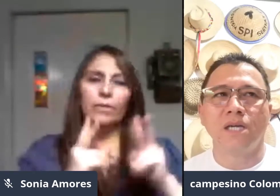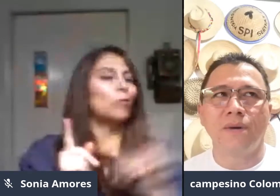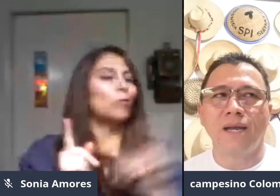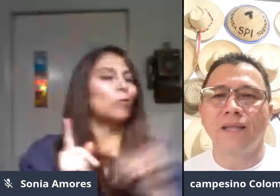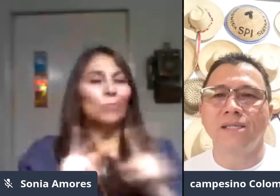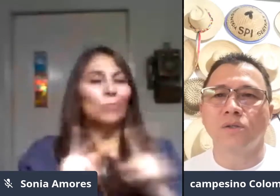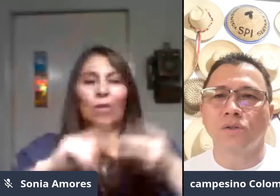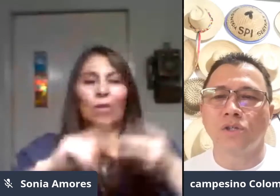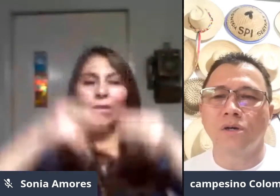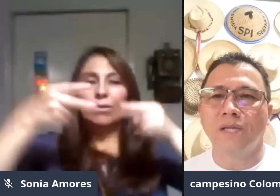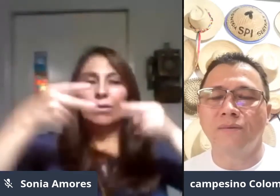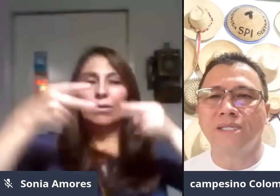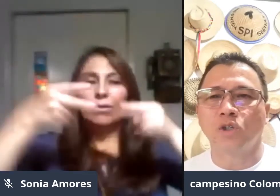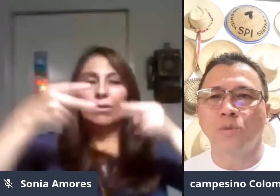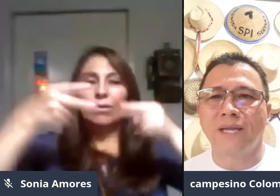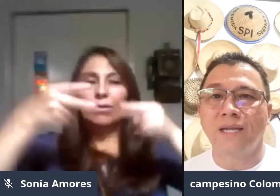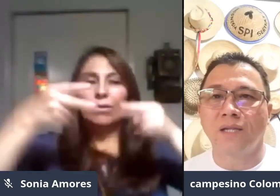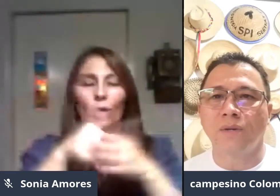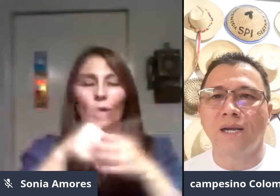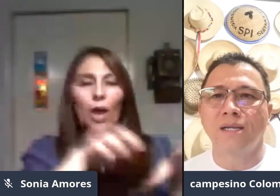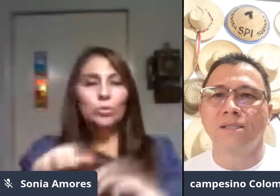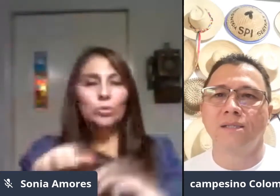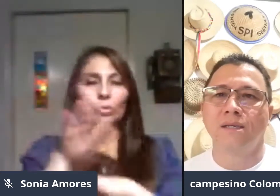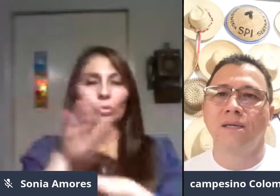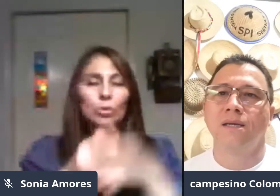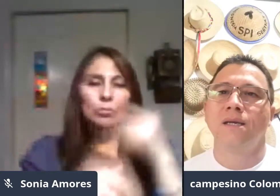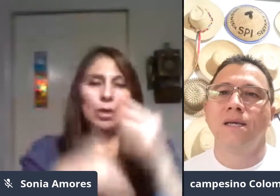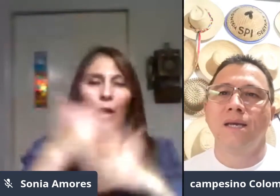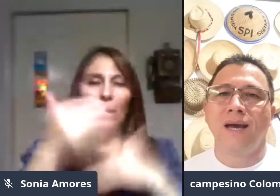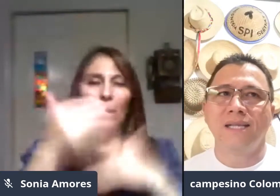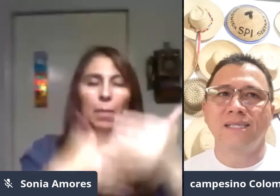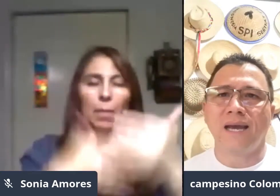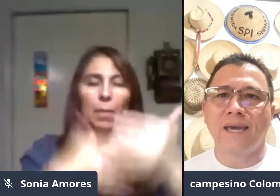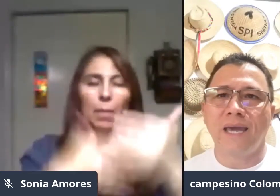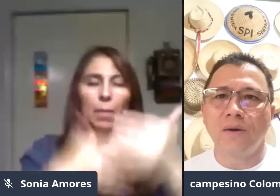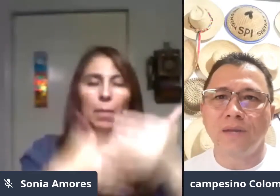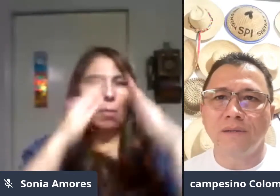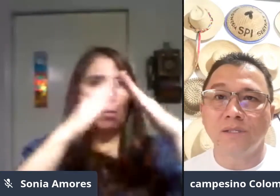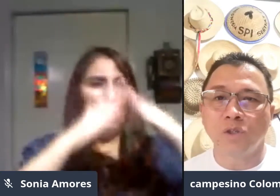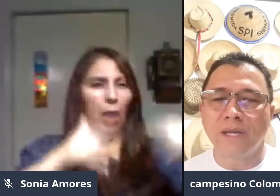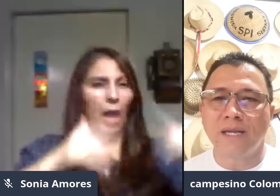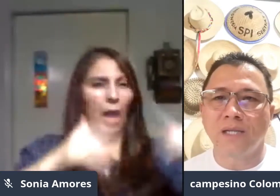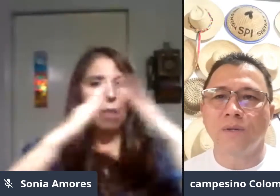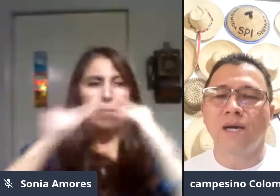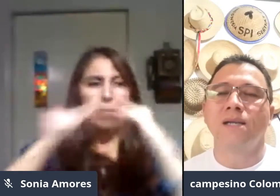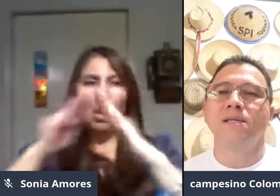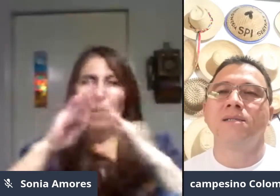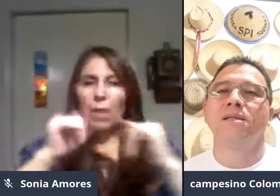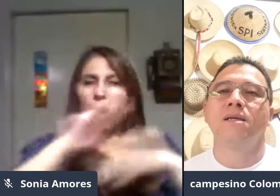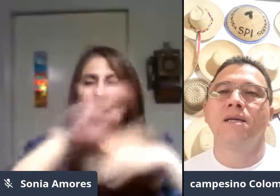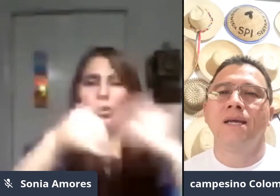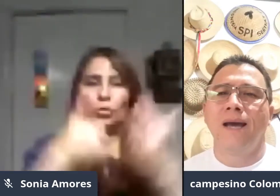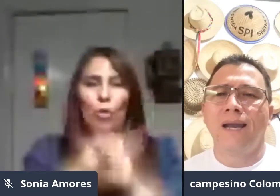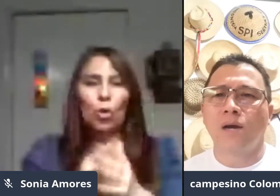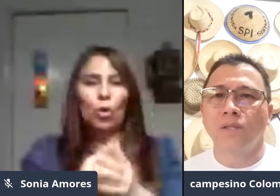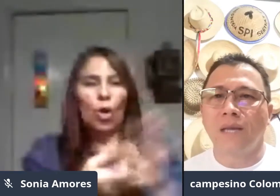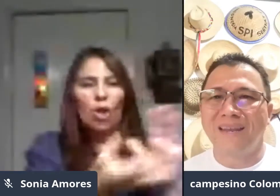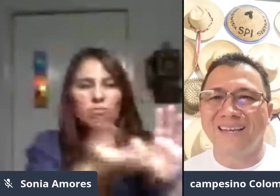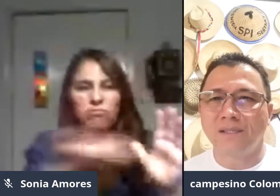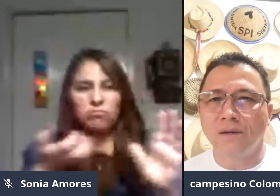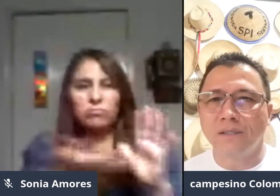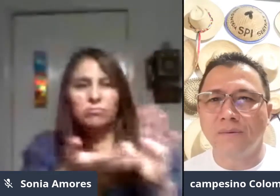nos llevan a la destrucción de nuestros bienes naturales, al saqueo de nuestros bienes naturales, a